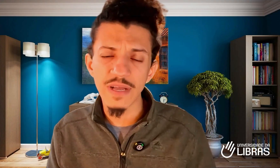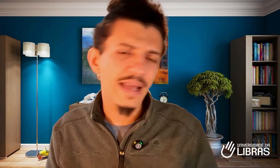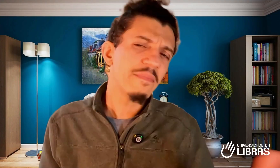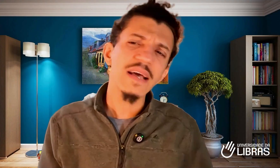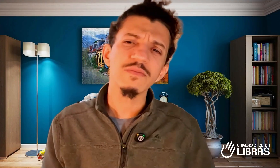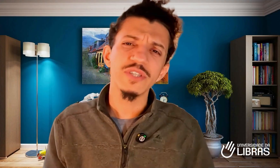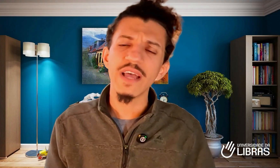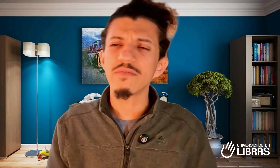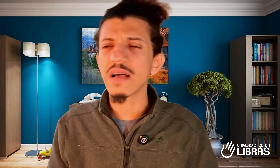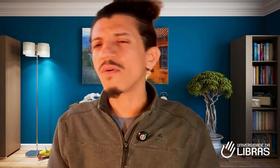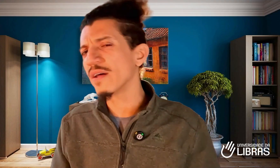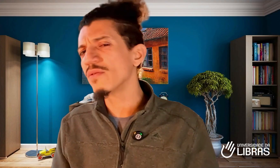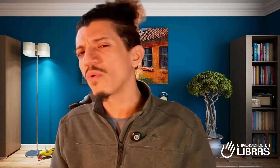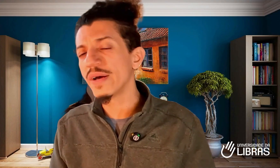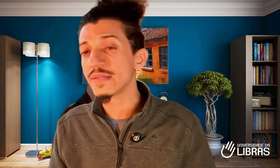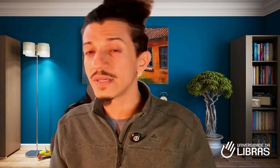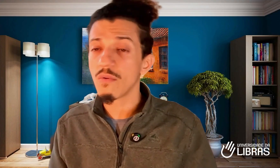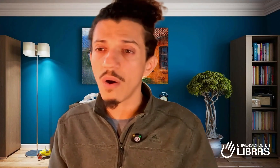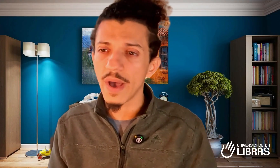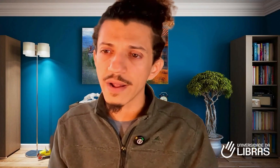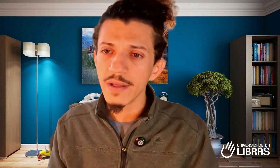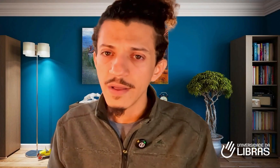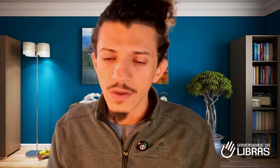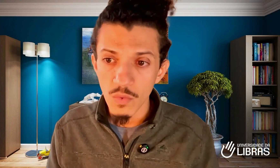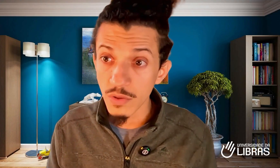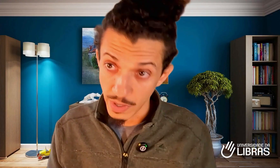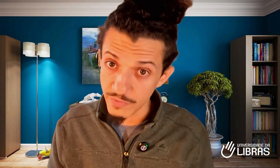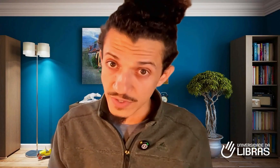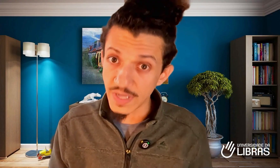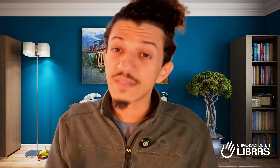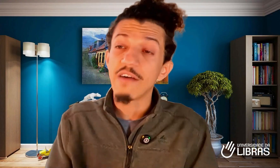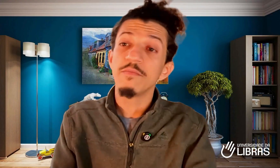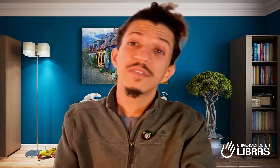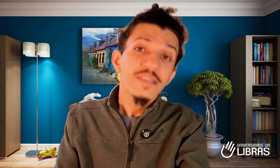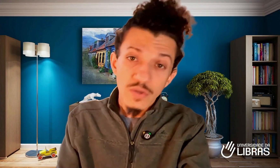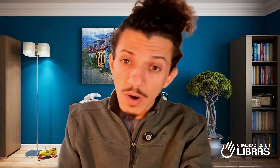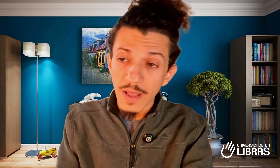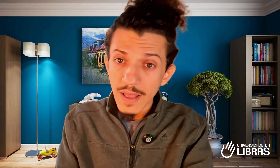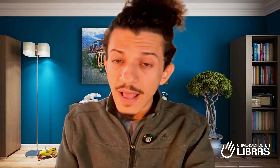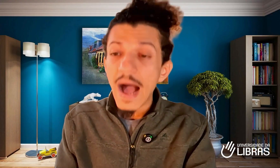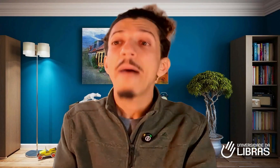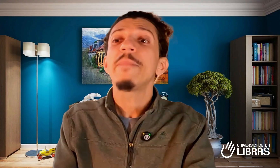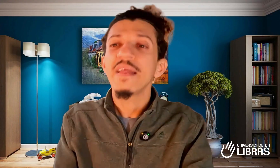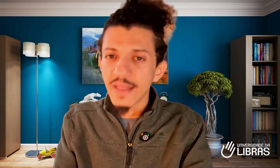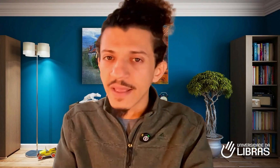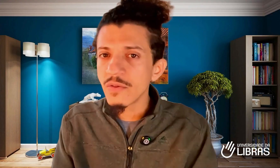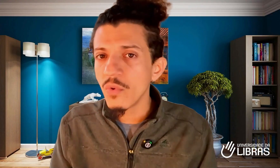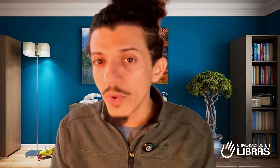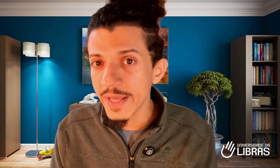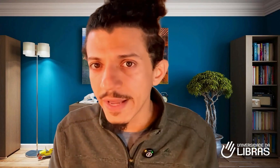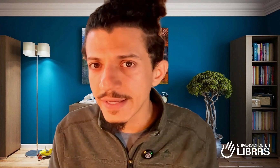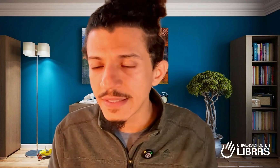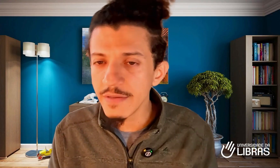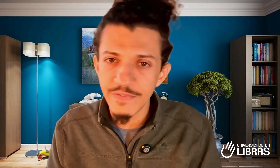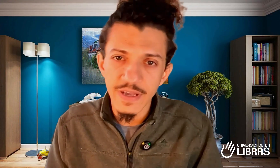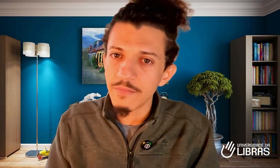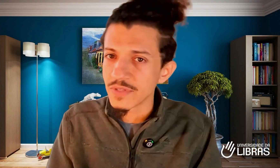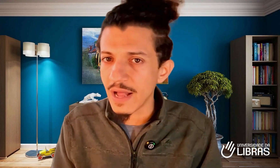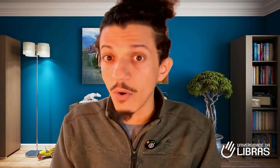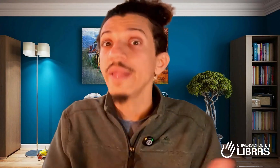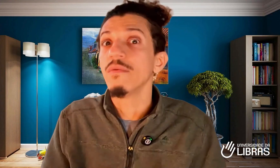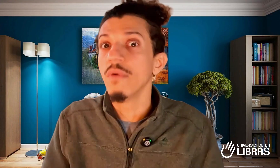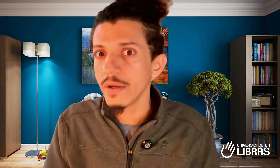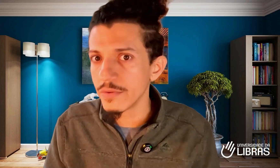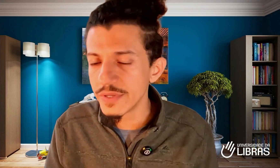ensinam daquele mesmo jeito, decorando coisas igual era quando eu e você estávamos na escola aprendendo o inglês e ficamos